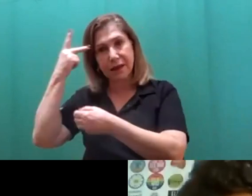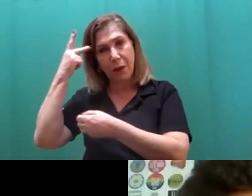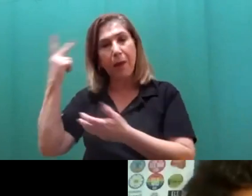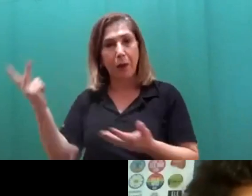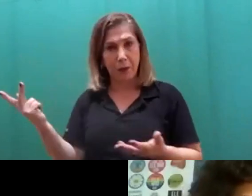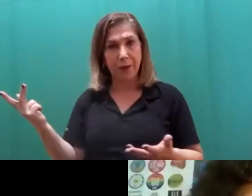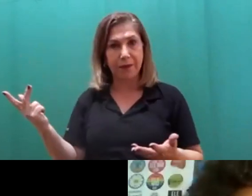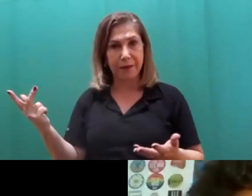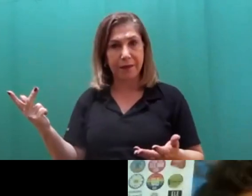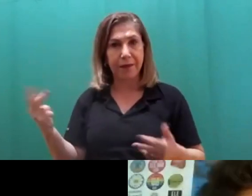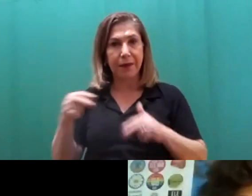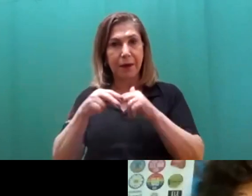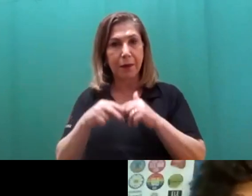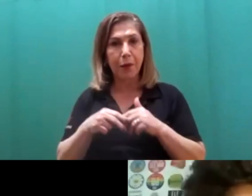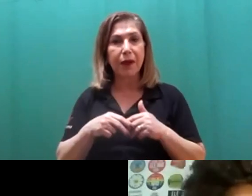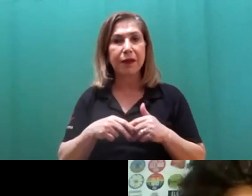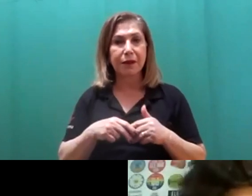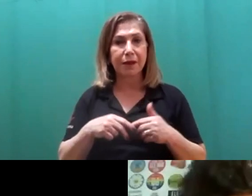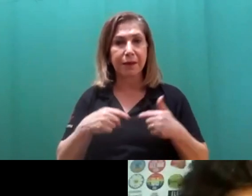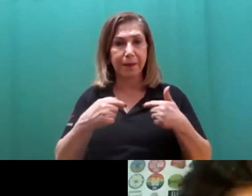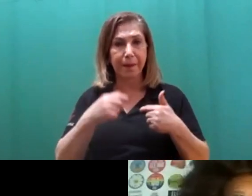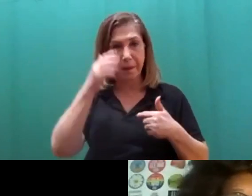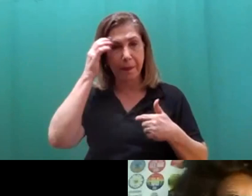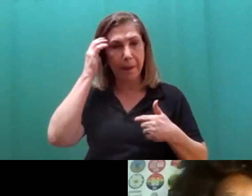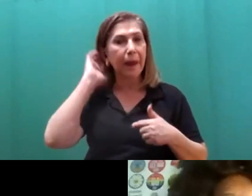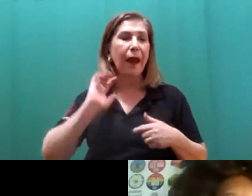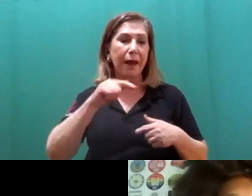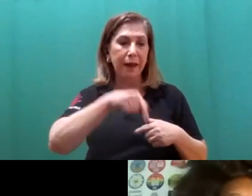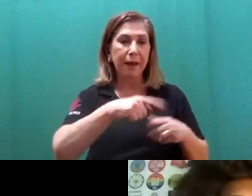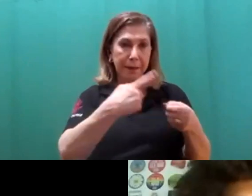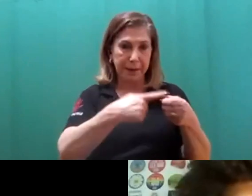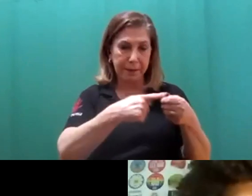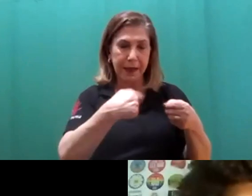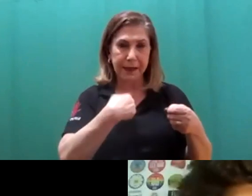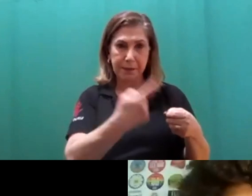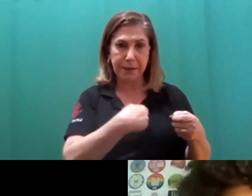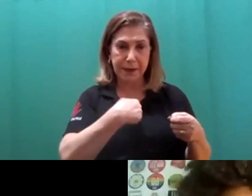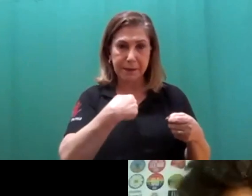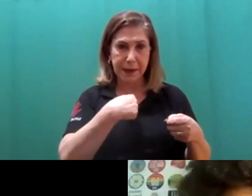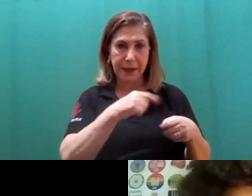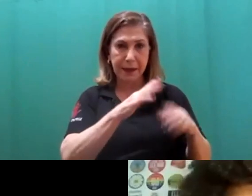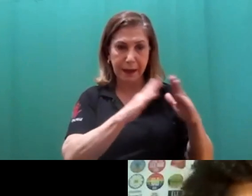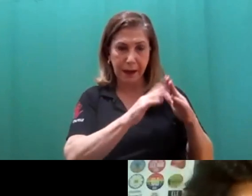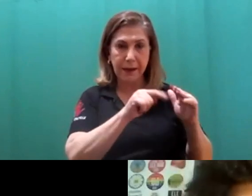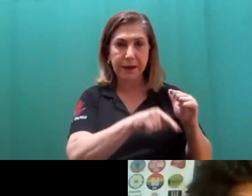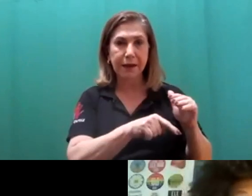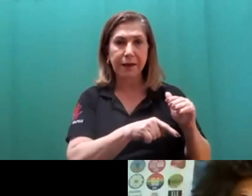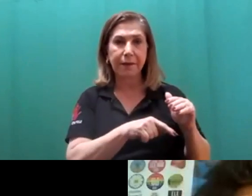coletivos que produzem comida, porque a periferia tem ainda uma perspectiva